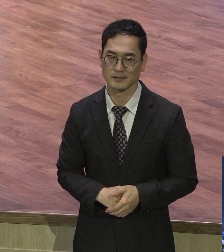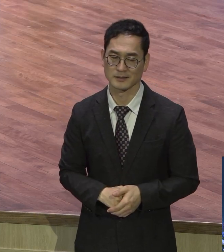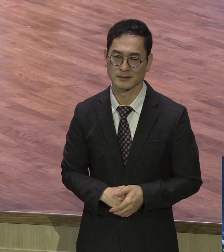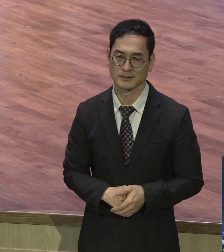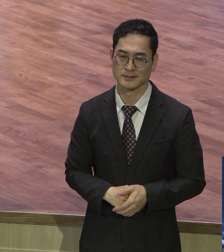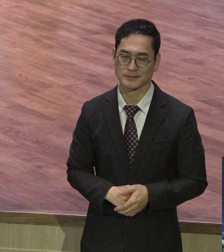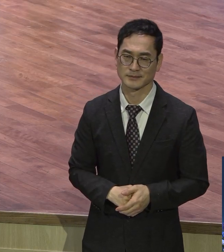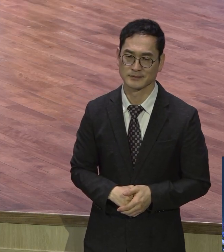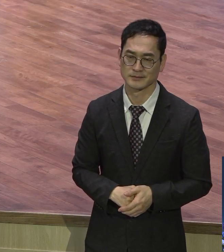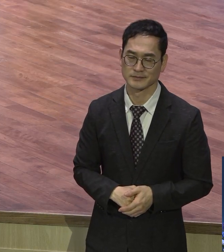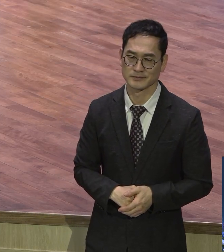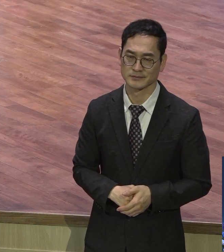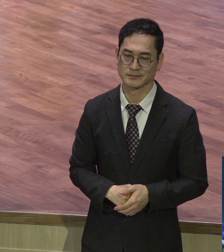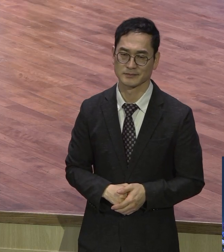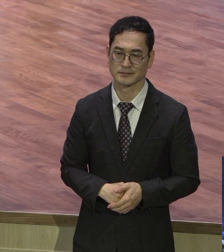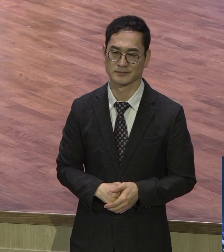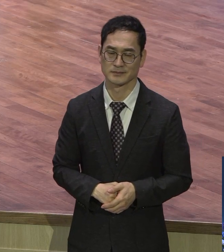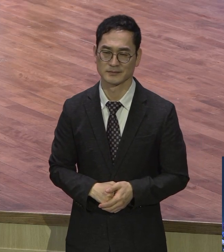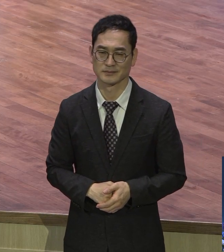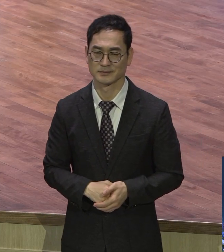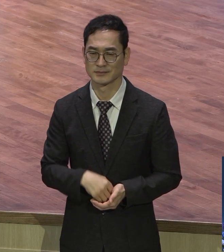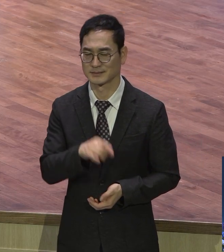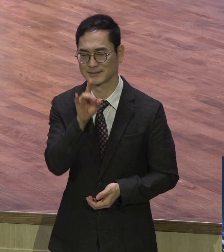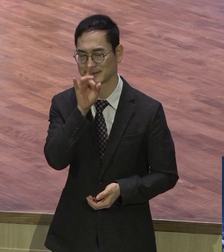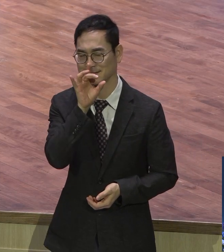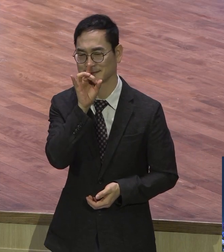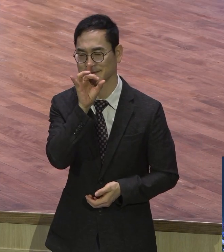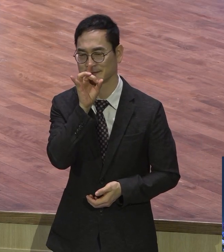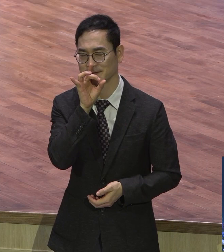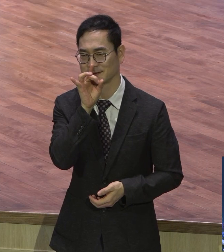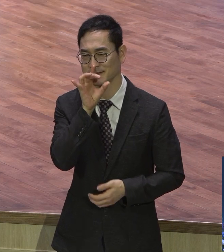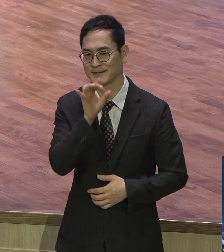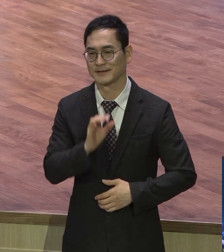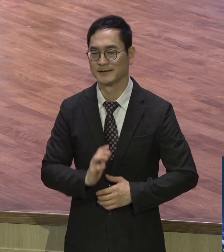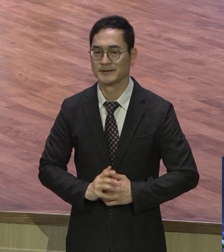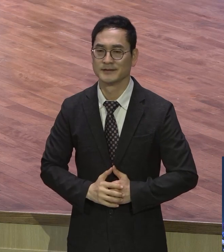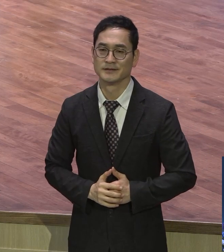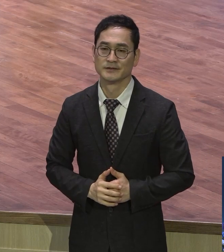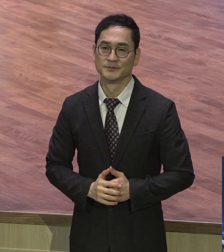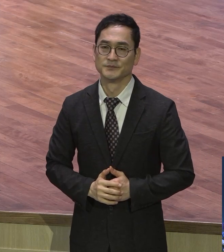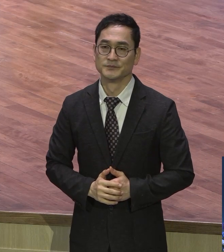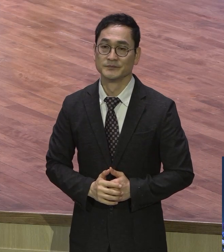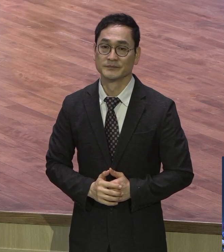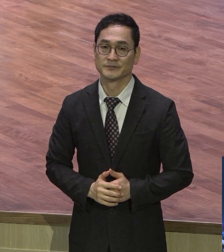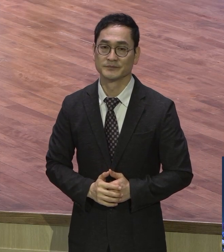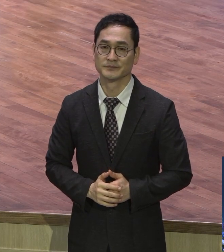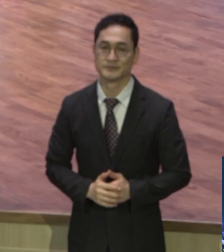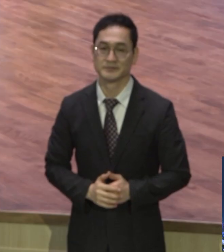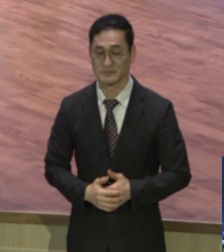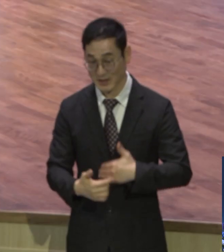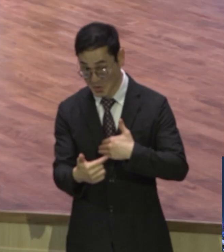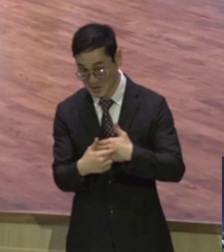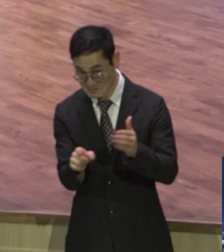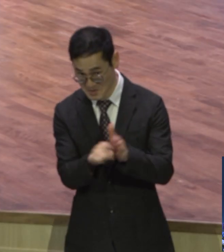게 그냥 난저놈 예수 없어 되 되게 대개 믿음 믿음 좋은 좋은 것 것 같은데 같은데